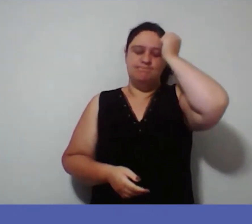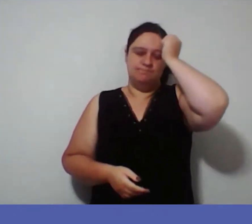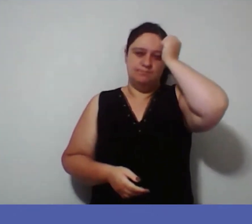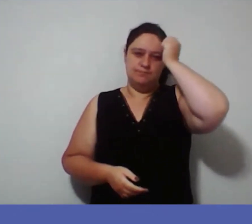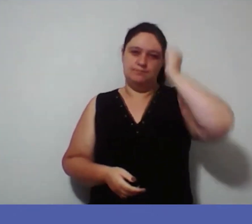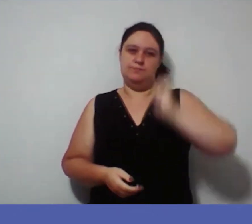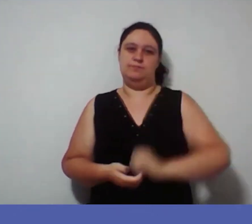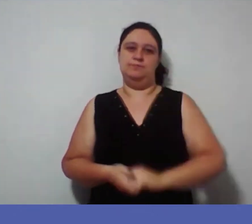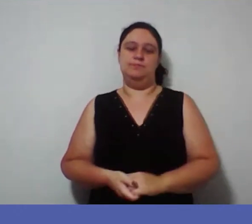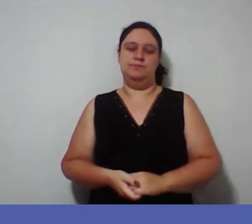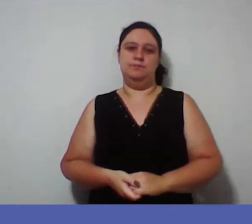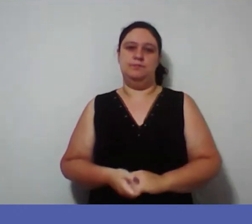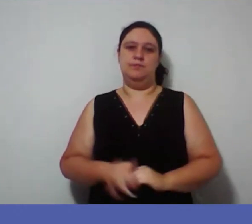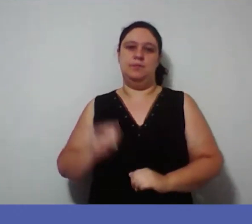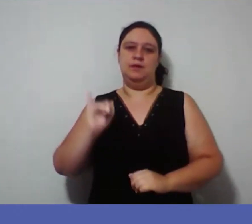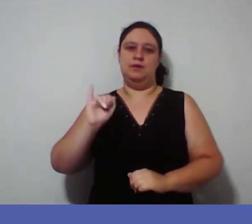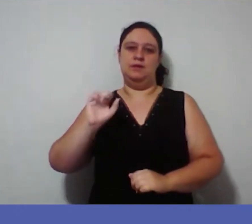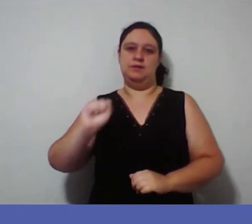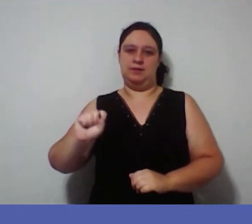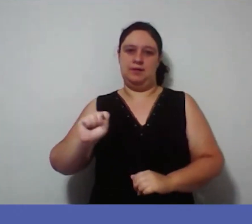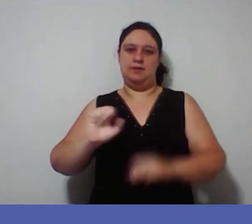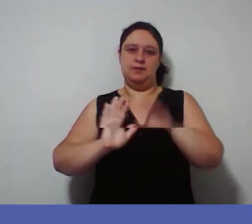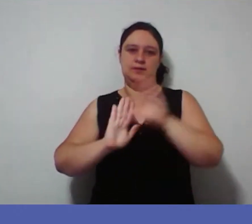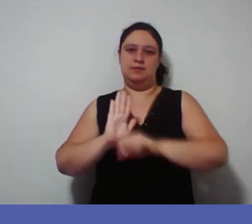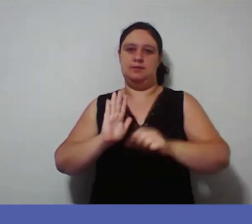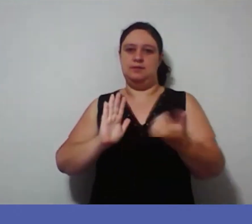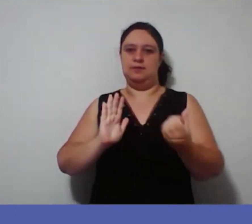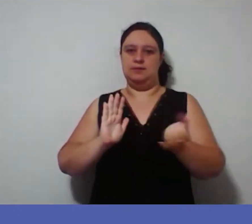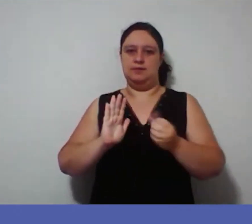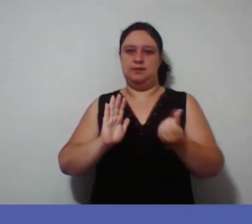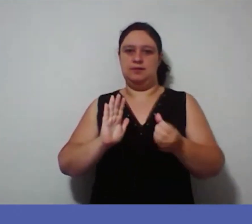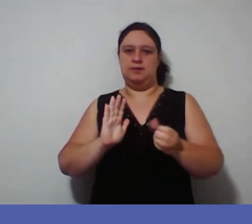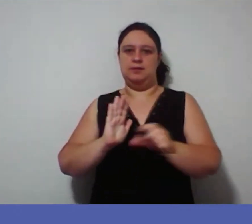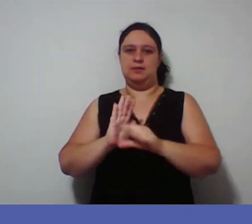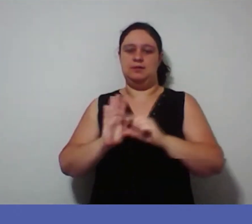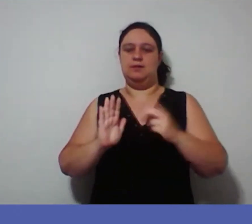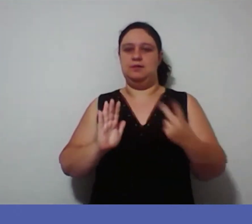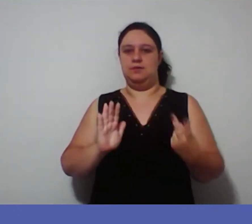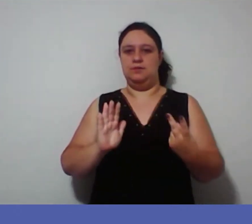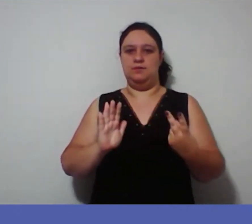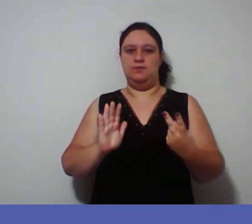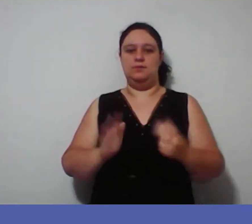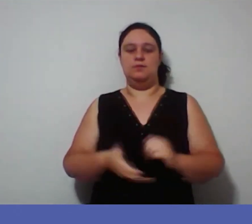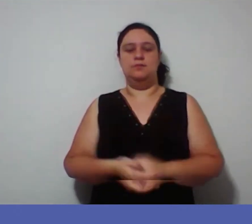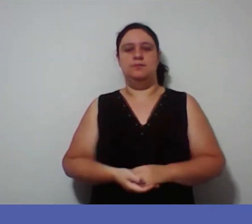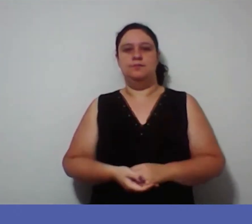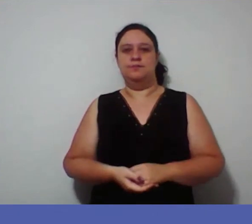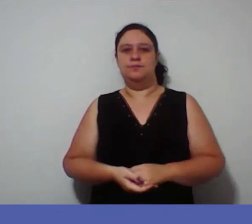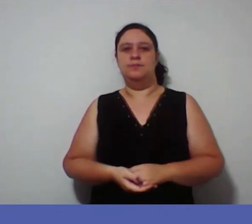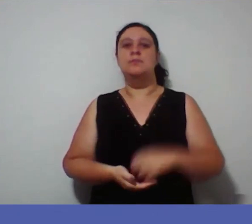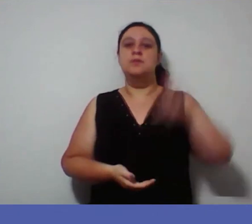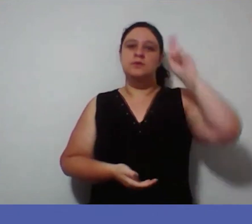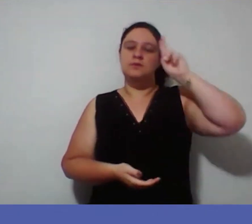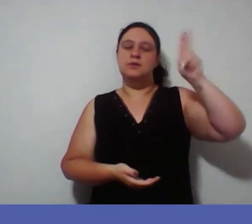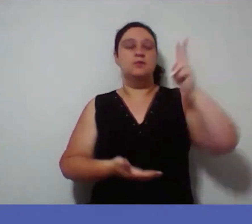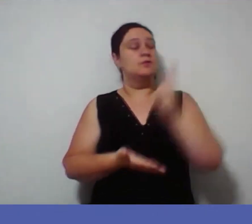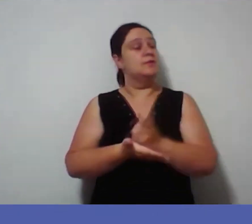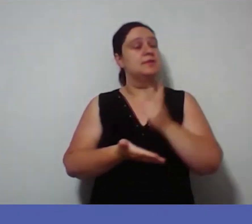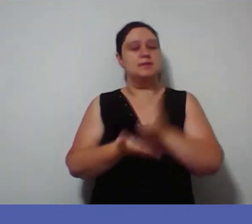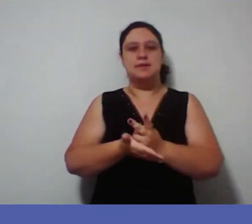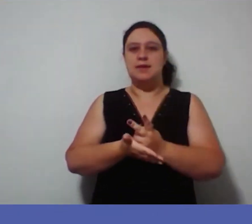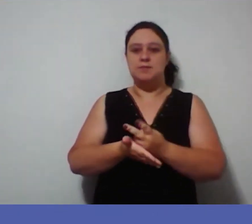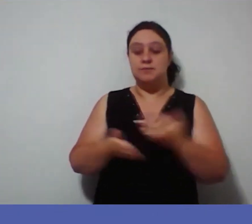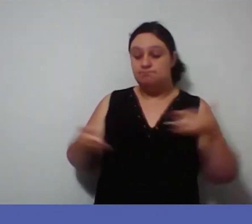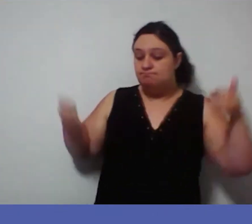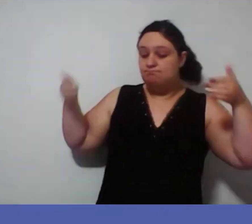Isaías 66, 2, pois o Senhor dará sempre a sua atenção e estima ao humilde